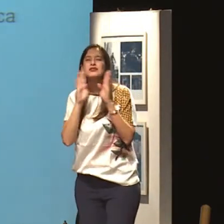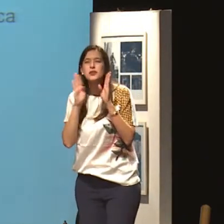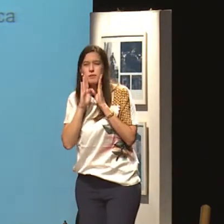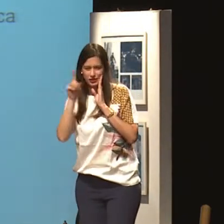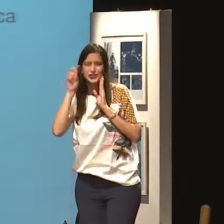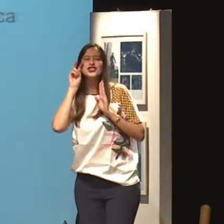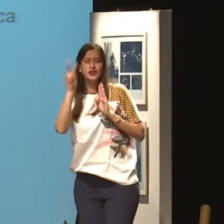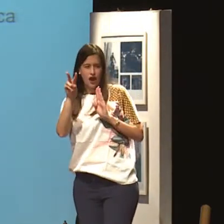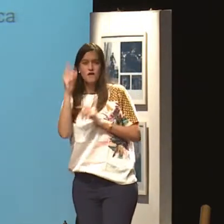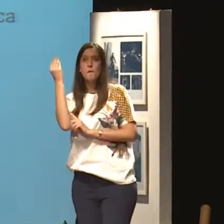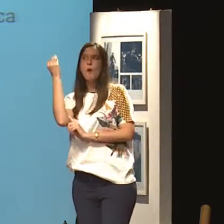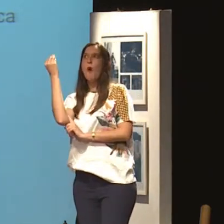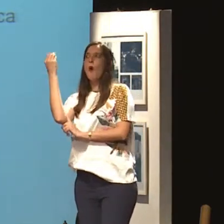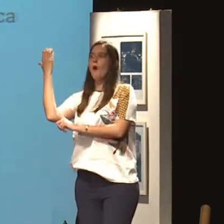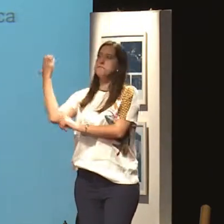Uma outra forma de agressão, a moral.